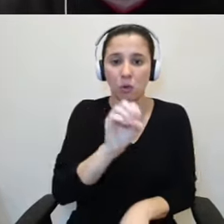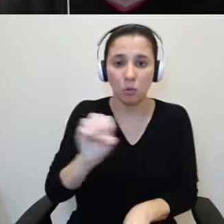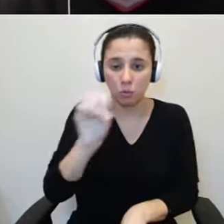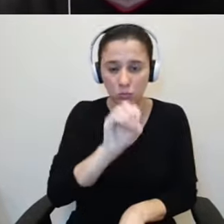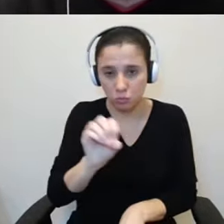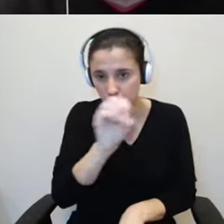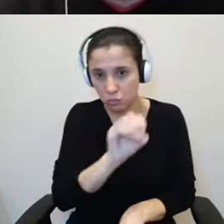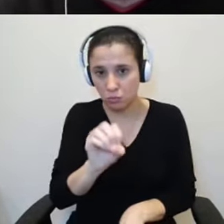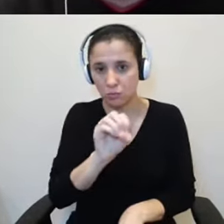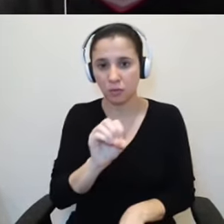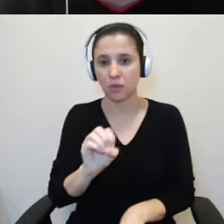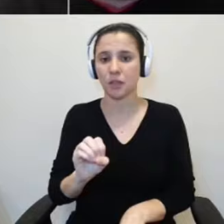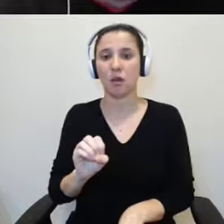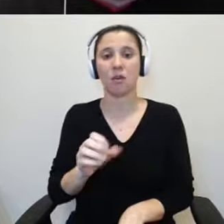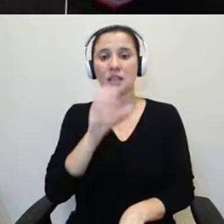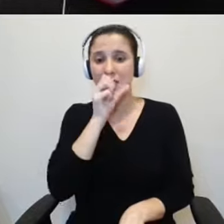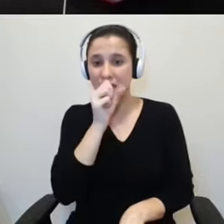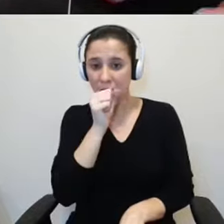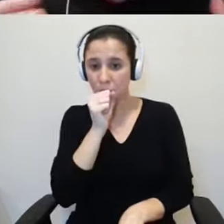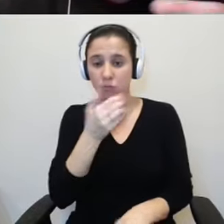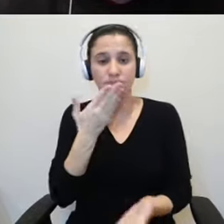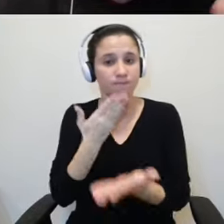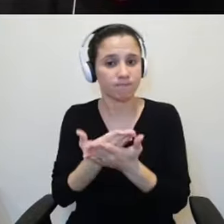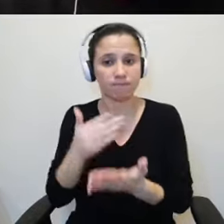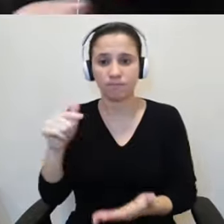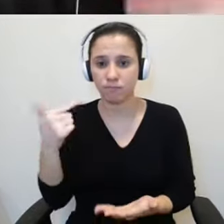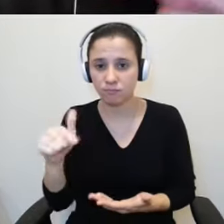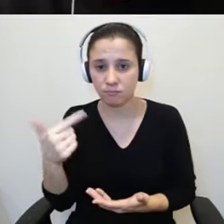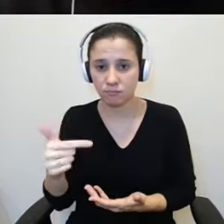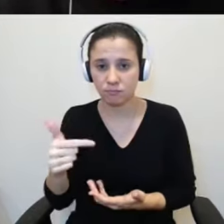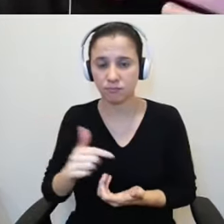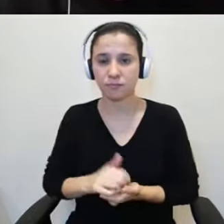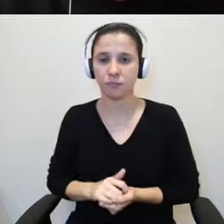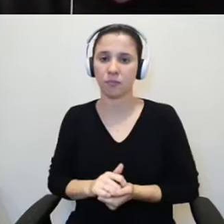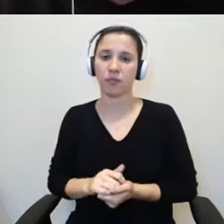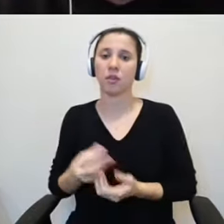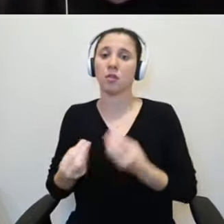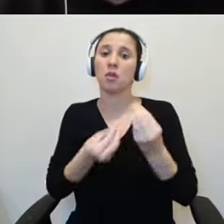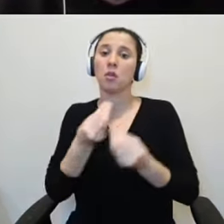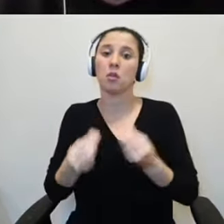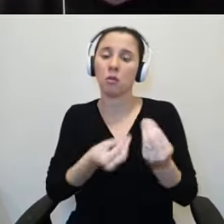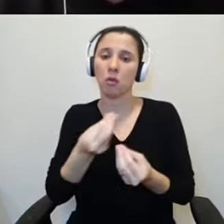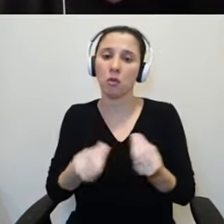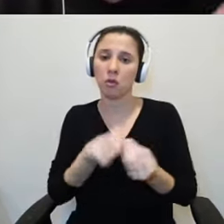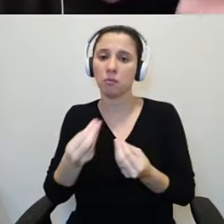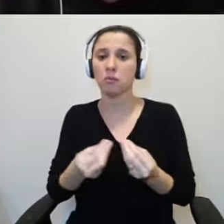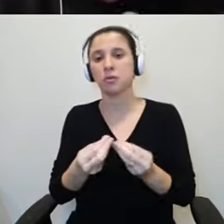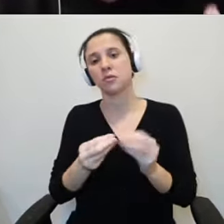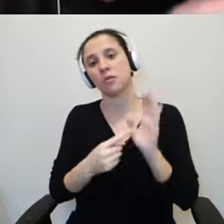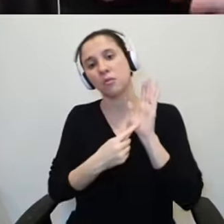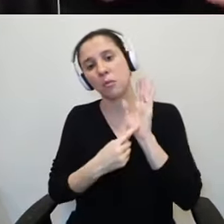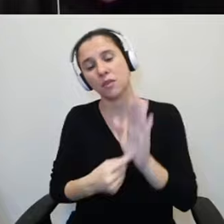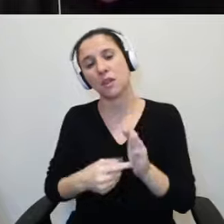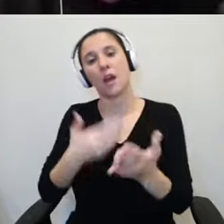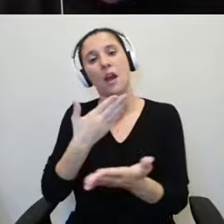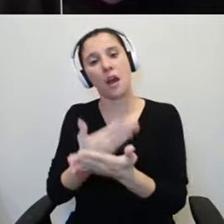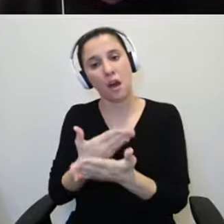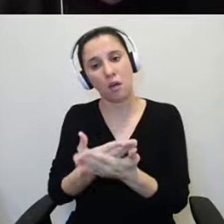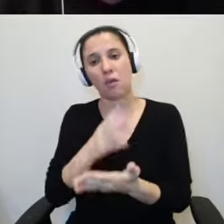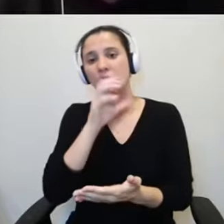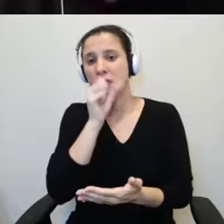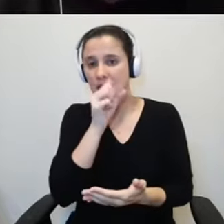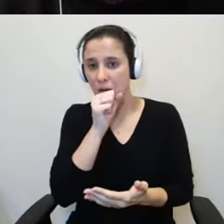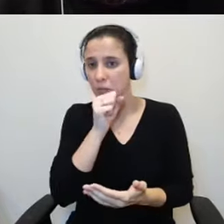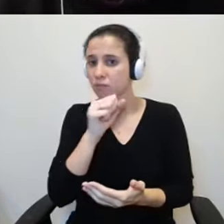sábado, teoricamente ali disponível, o sábado, contraturno e tudo mais, para justamente para vocês terem esse